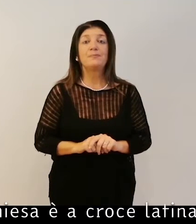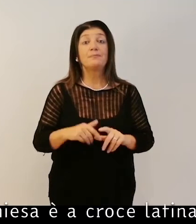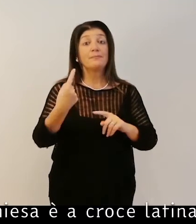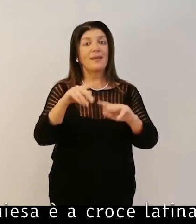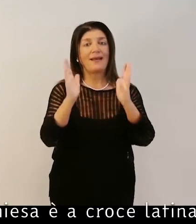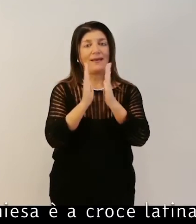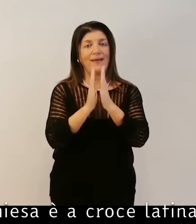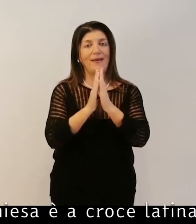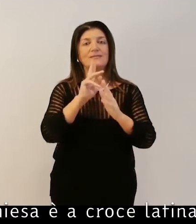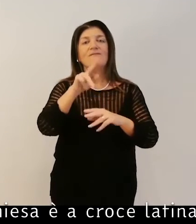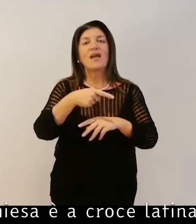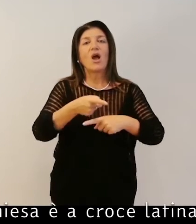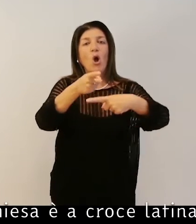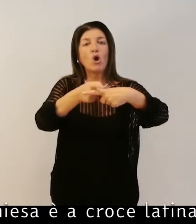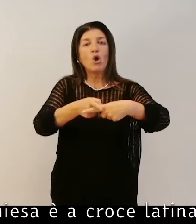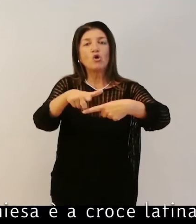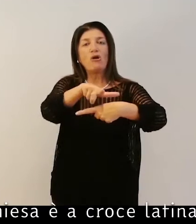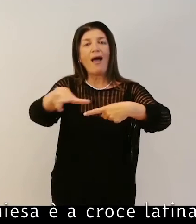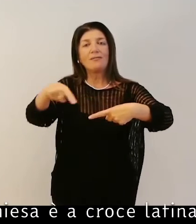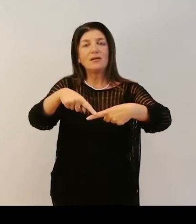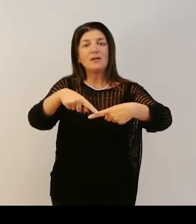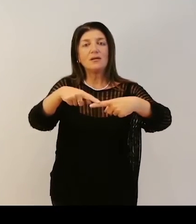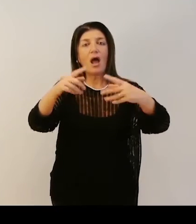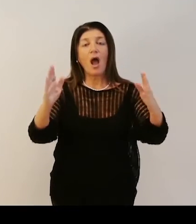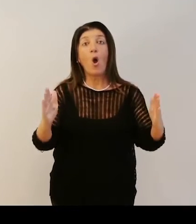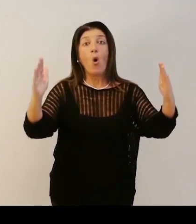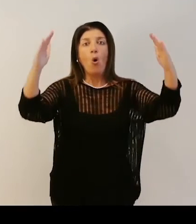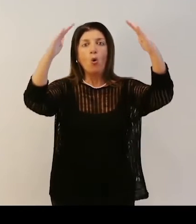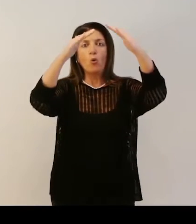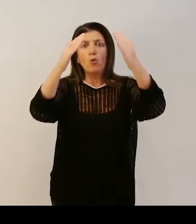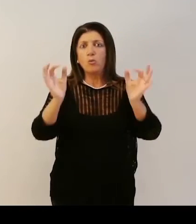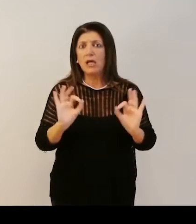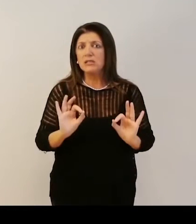La chiesa è a croce latina, senza cupola.